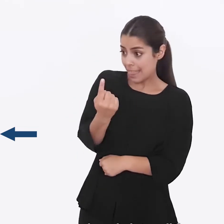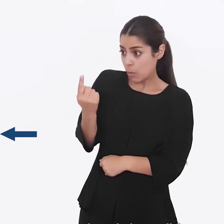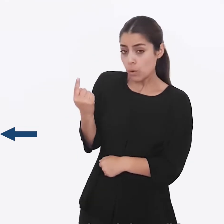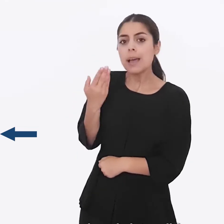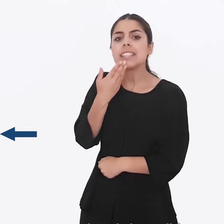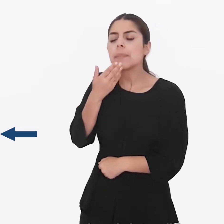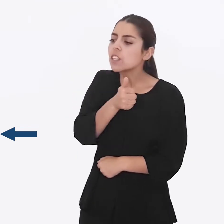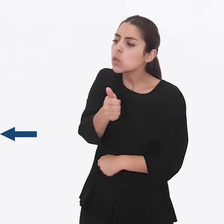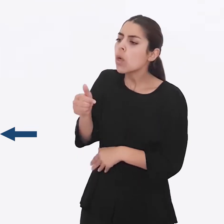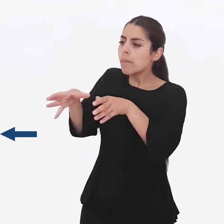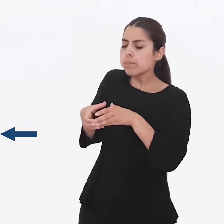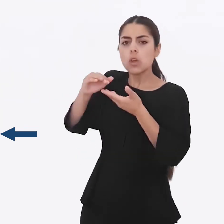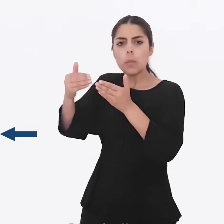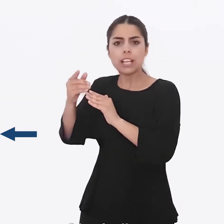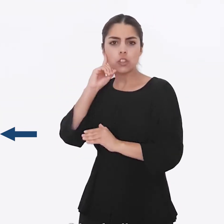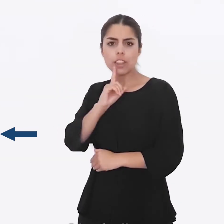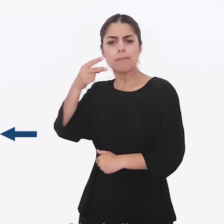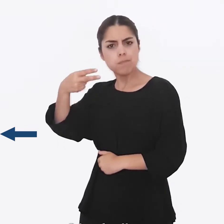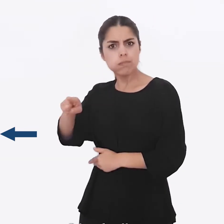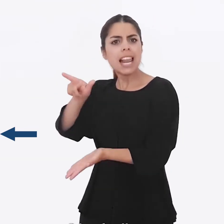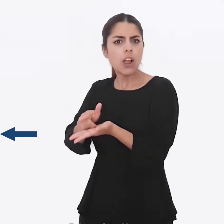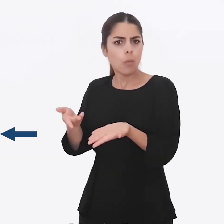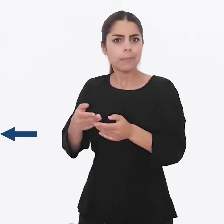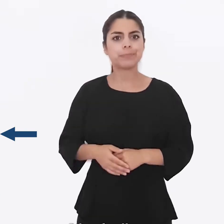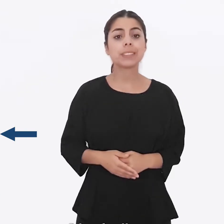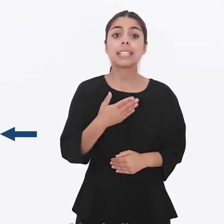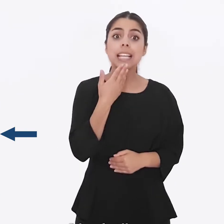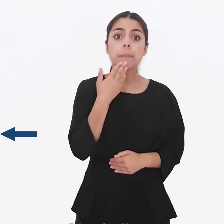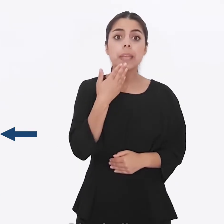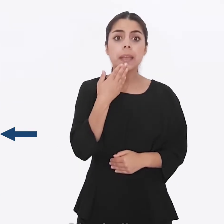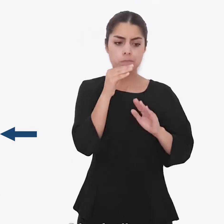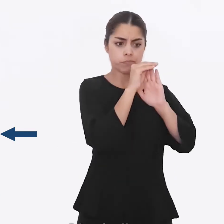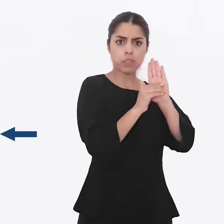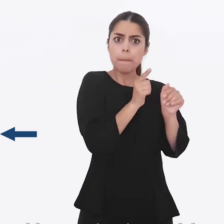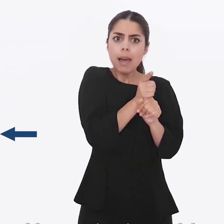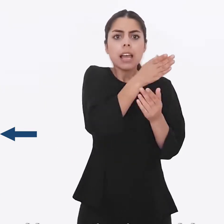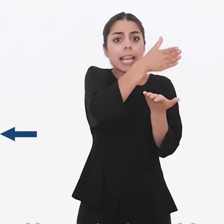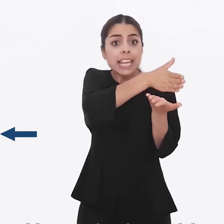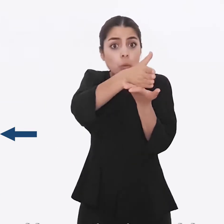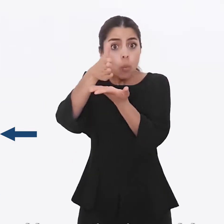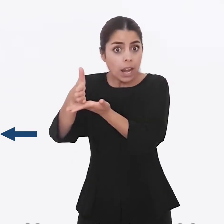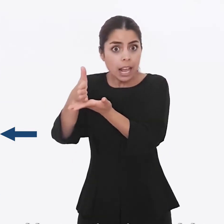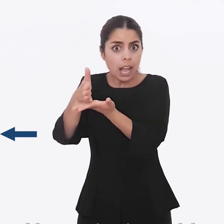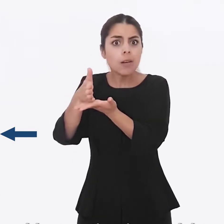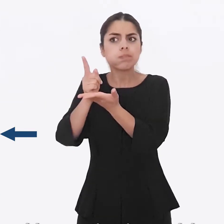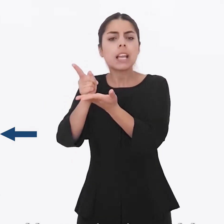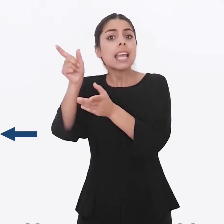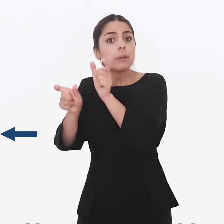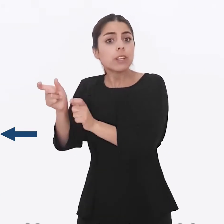y colectivo. Además, dispone que los establecimientos educacionales deben garantizar el acceso de los estudiantes sordos